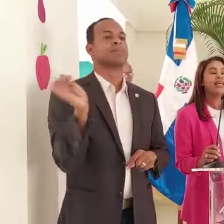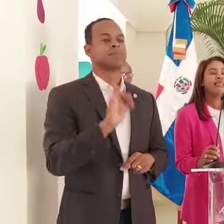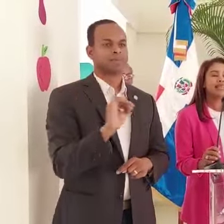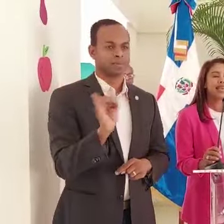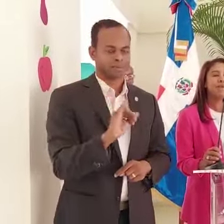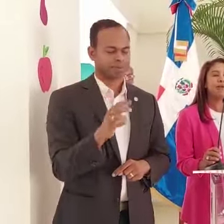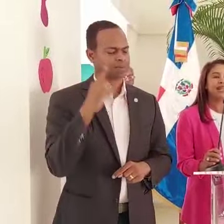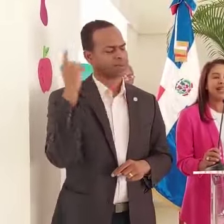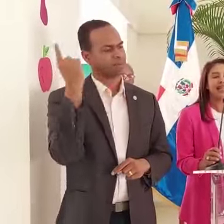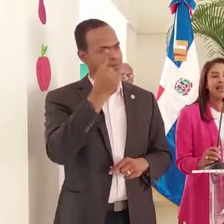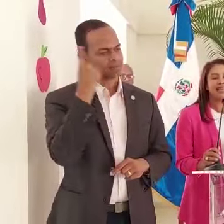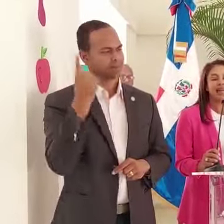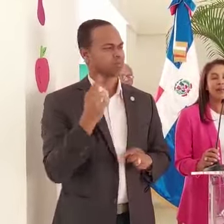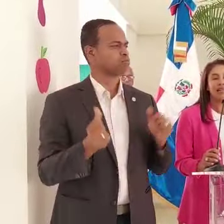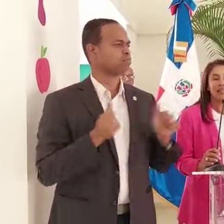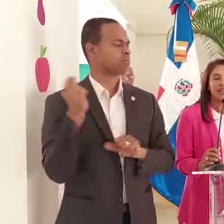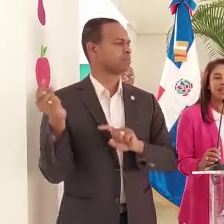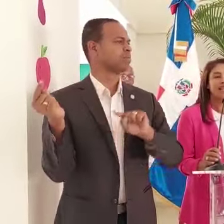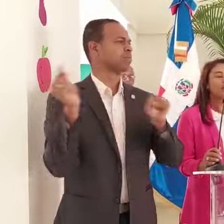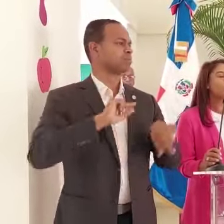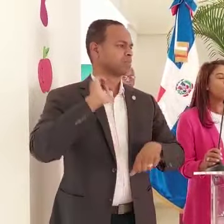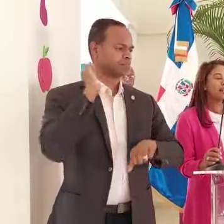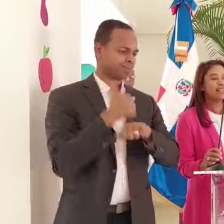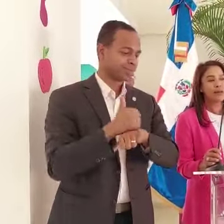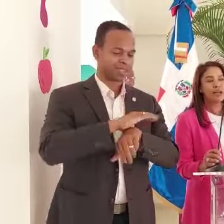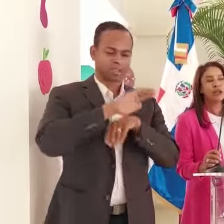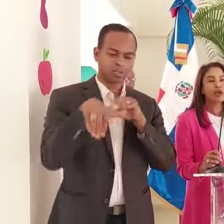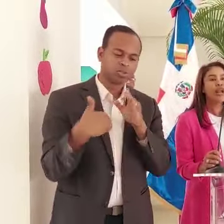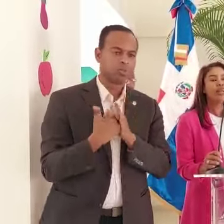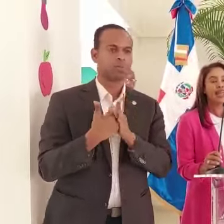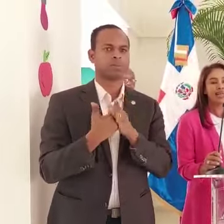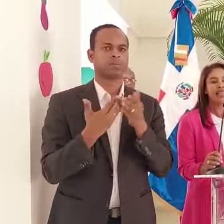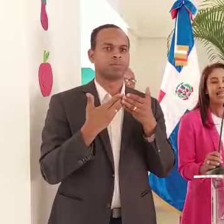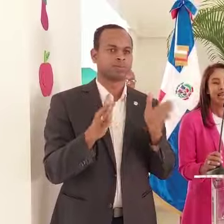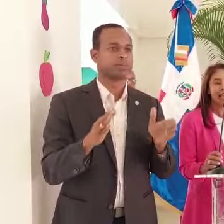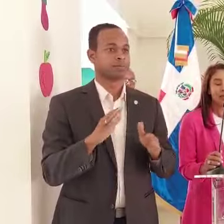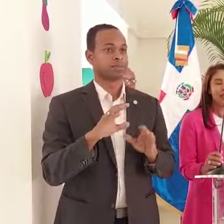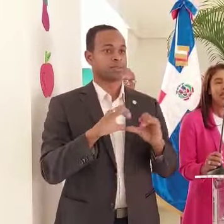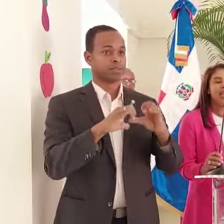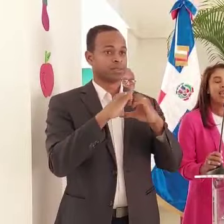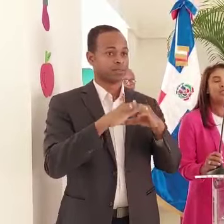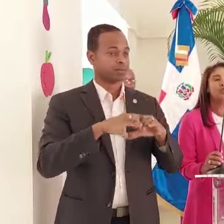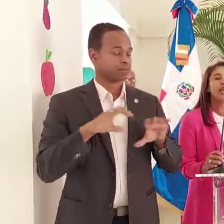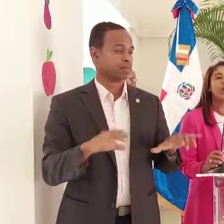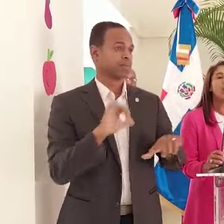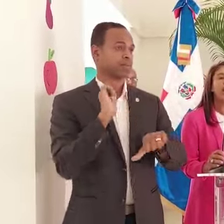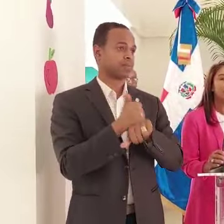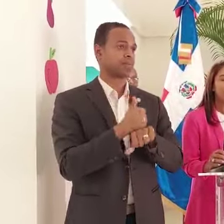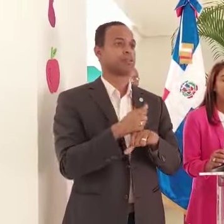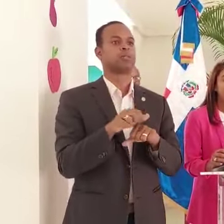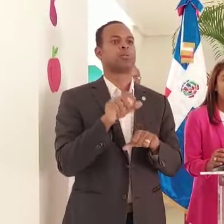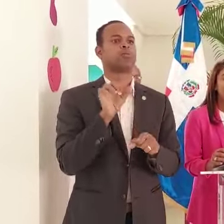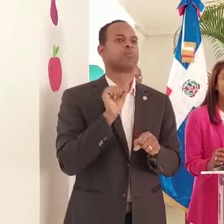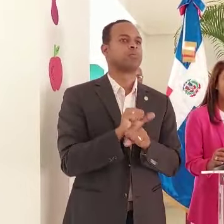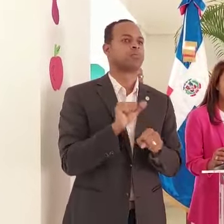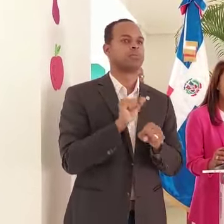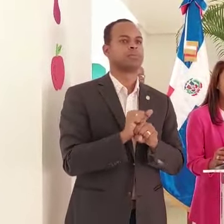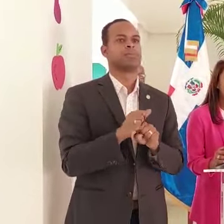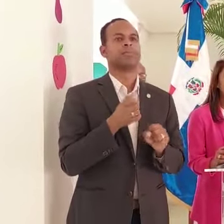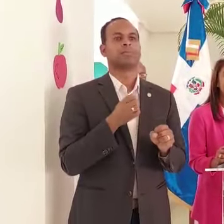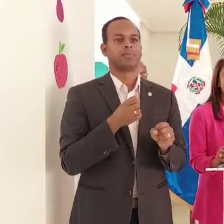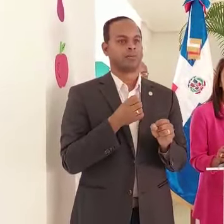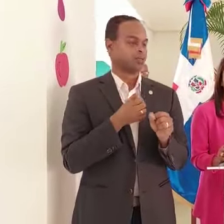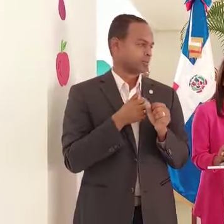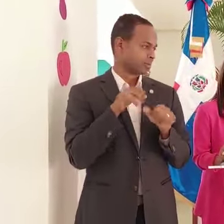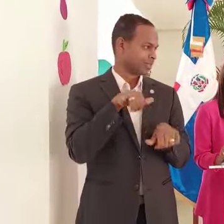también siempre trata de estar presente en todas las aperturas que hace el INAIPI. Es una colaboradora fiel